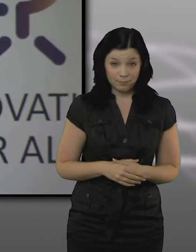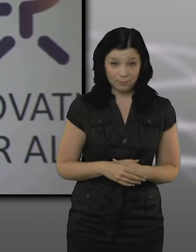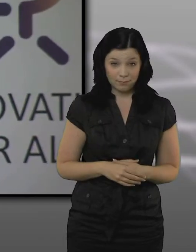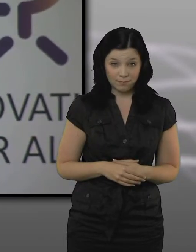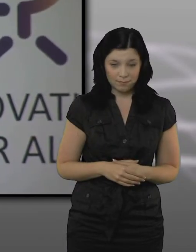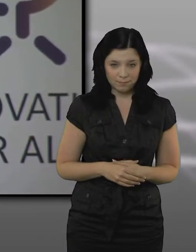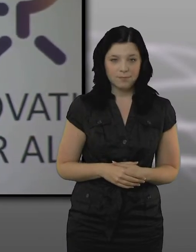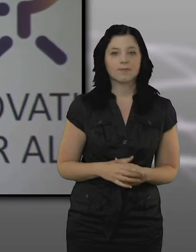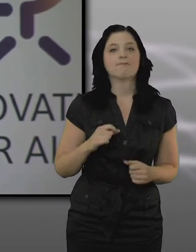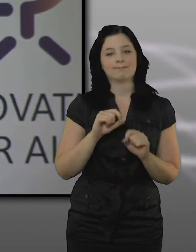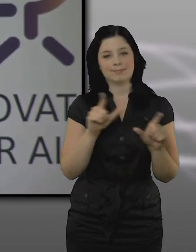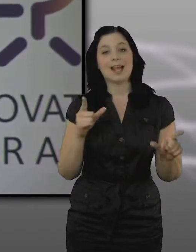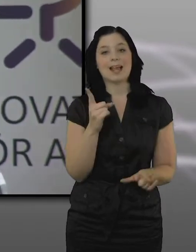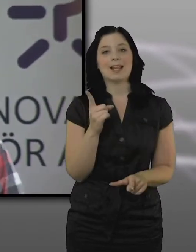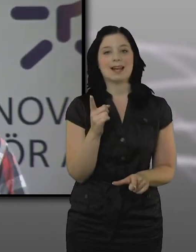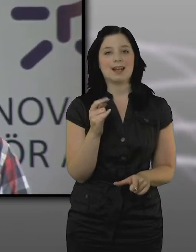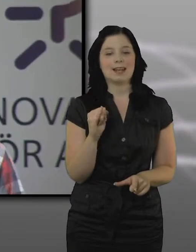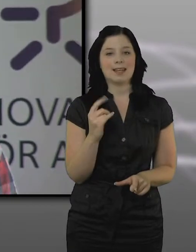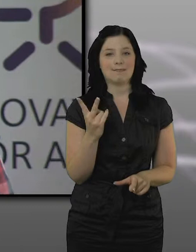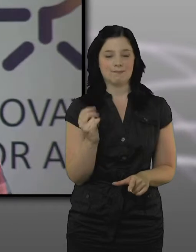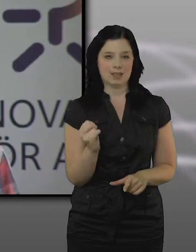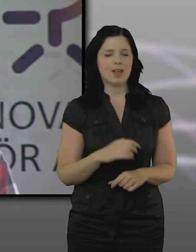Det kommer att lanseras live. Ja, det gör det.